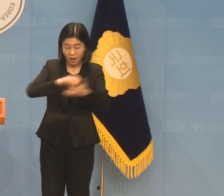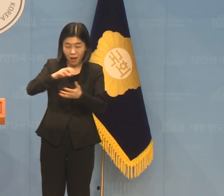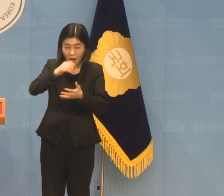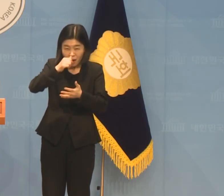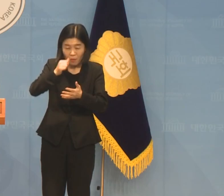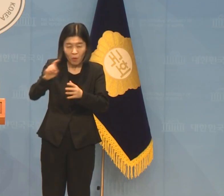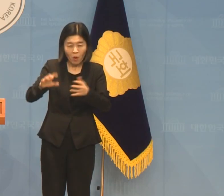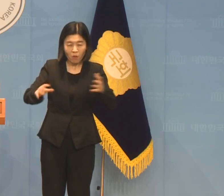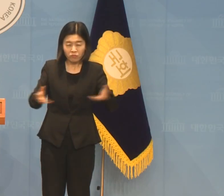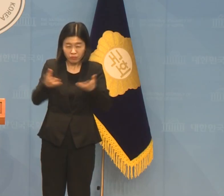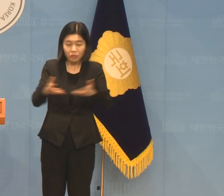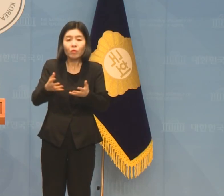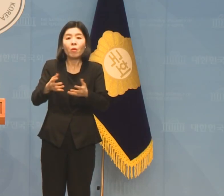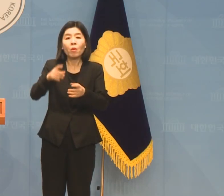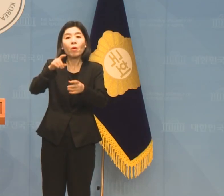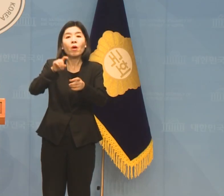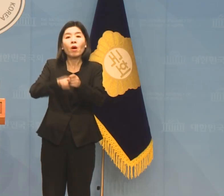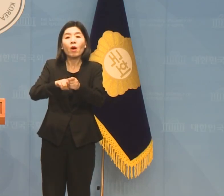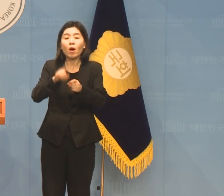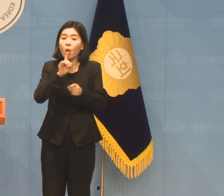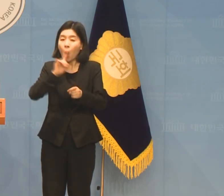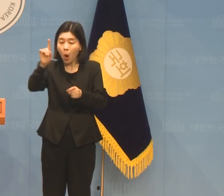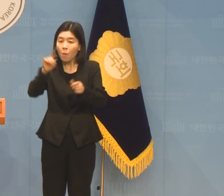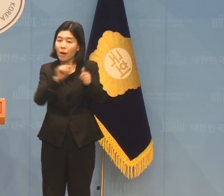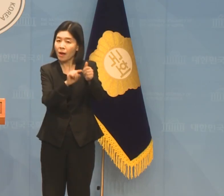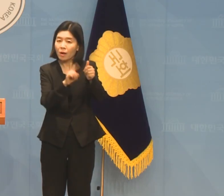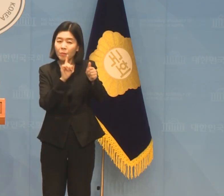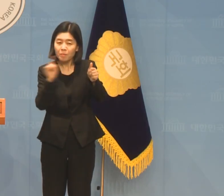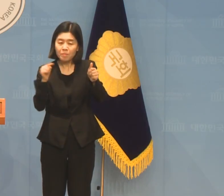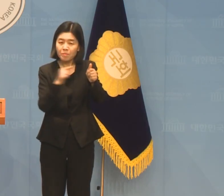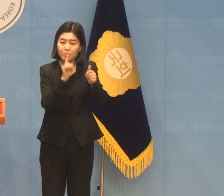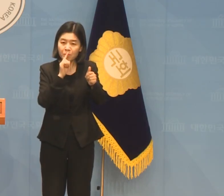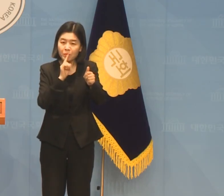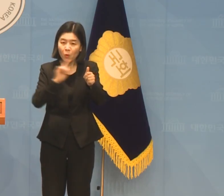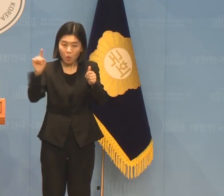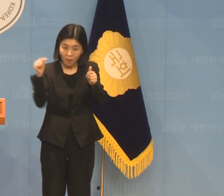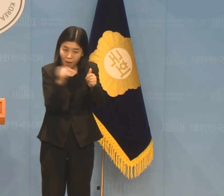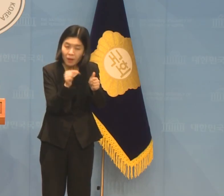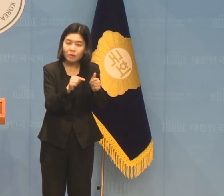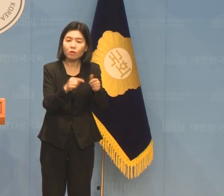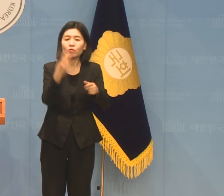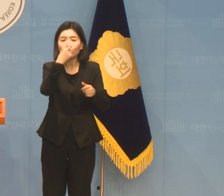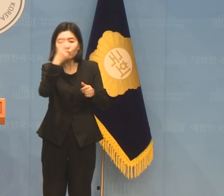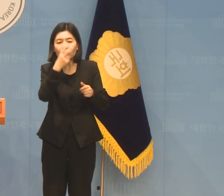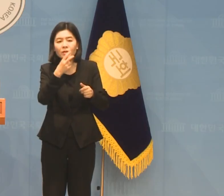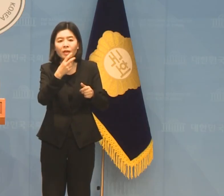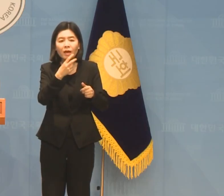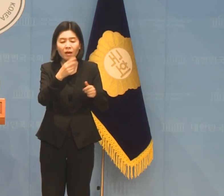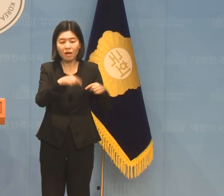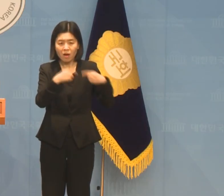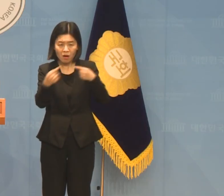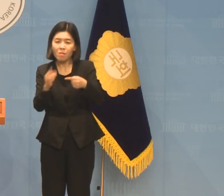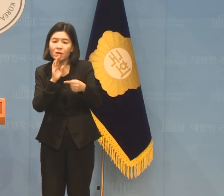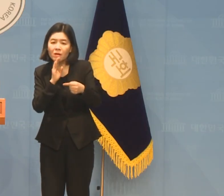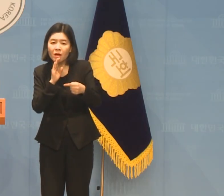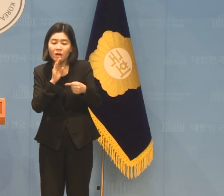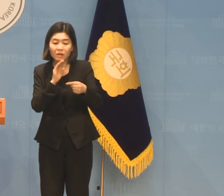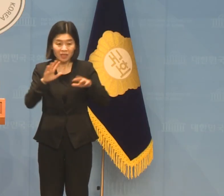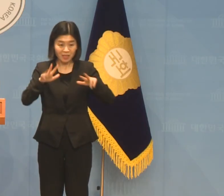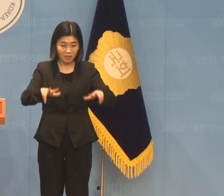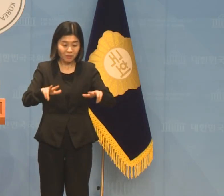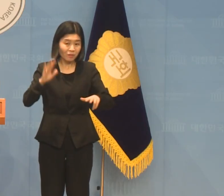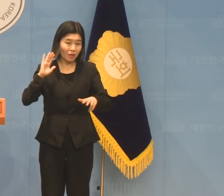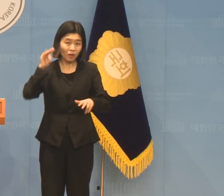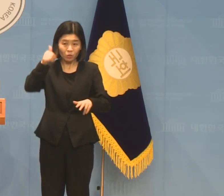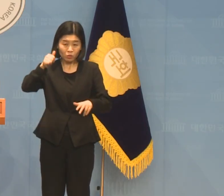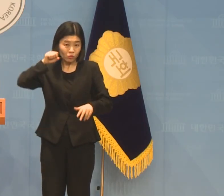수사를 받고 있는 피의자가 대선에 나가겠다는 것도 어불성설이지만 내란으로